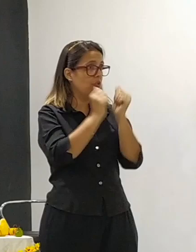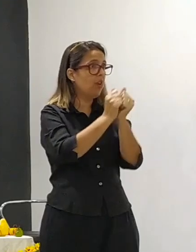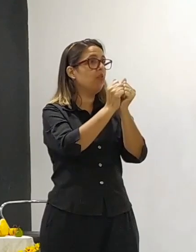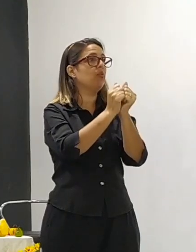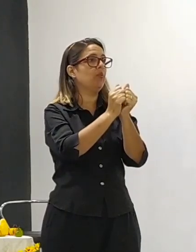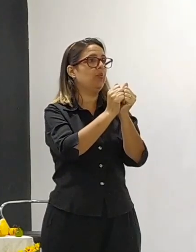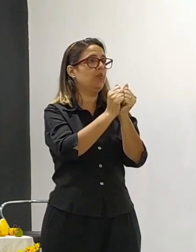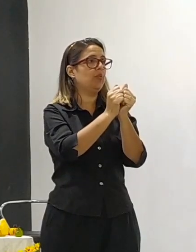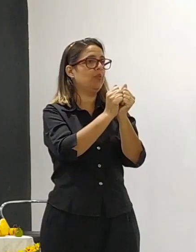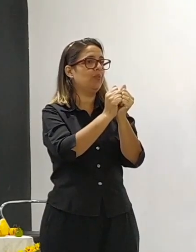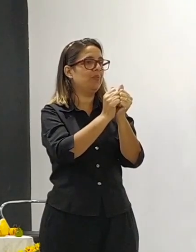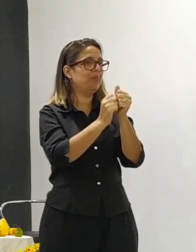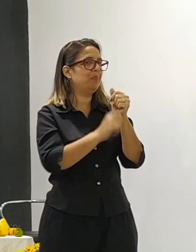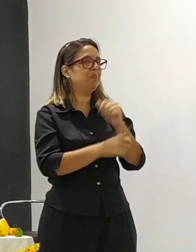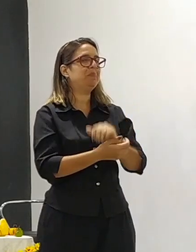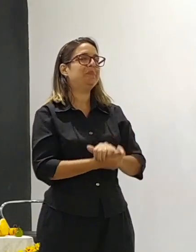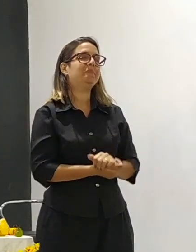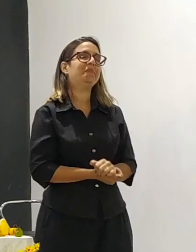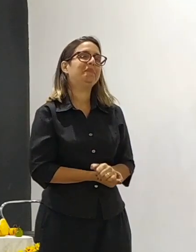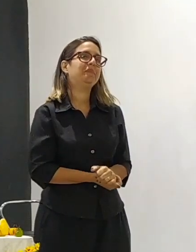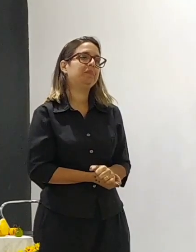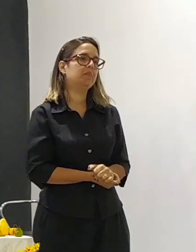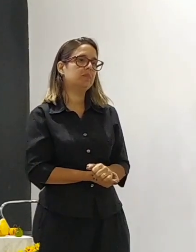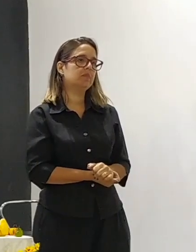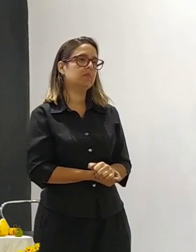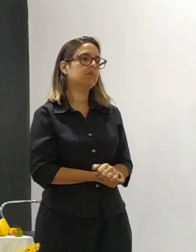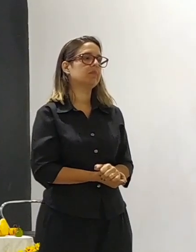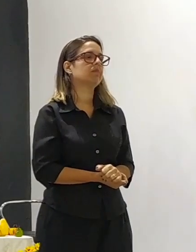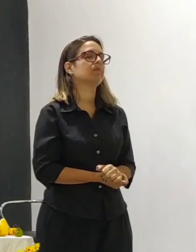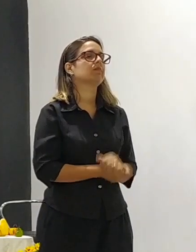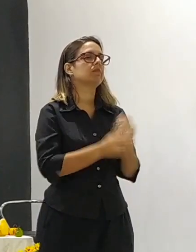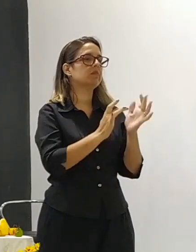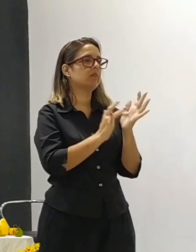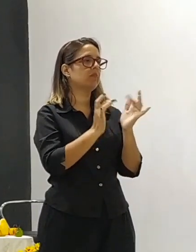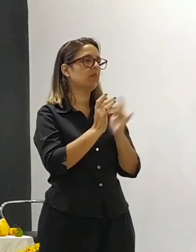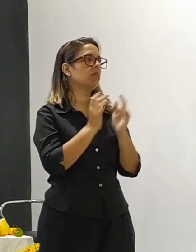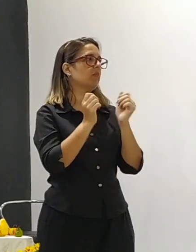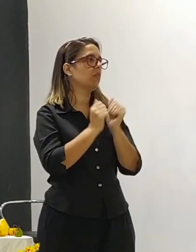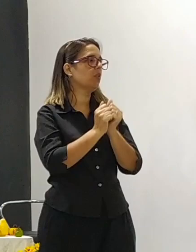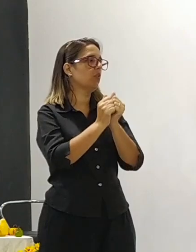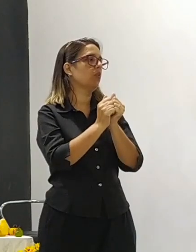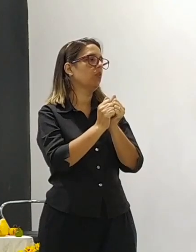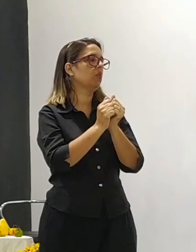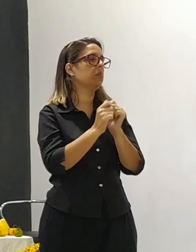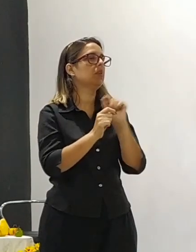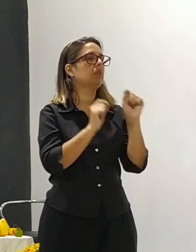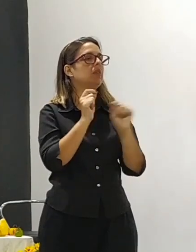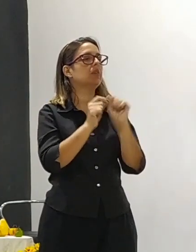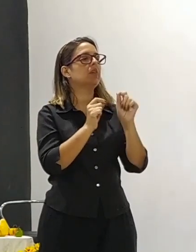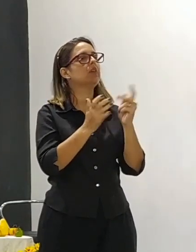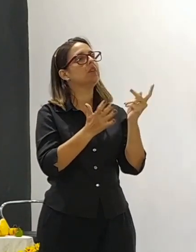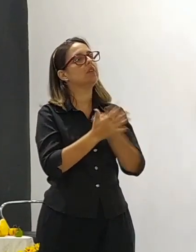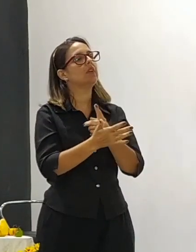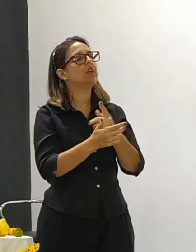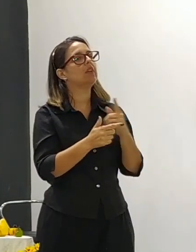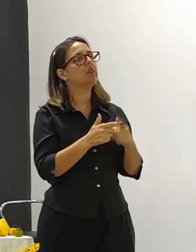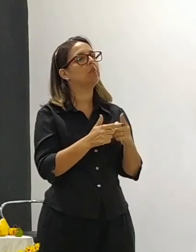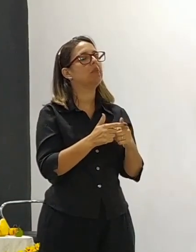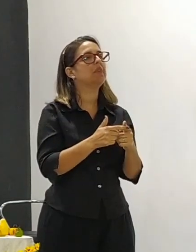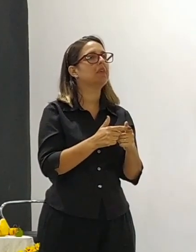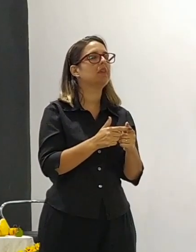Está pensando que, né? Ele está contigo. Mas sabe o que acontece? Por que as pessoas não